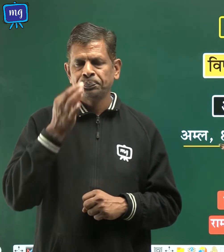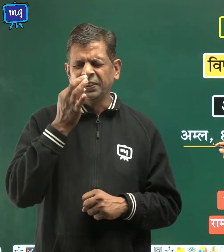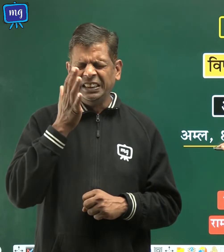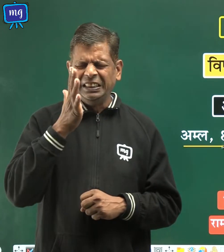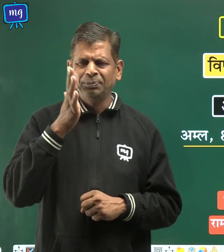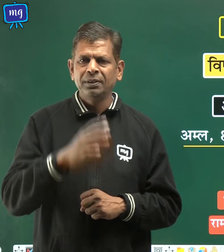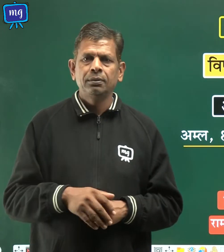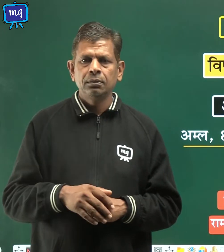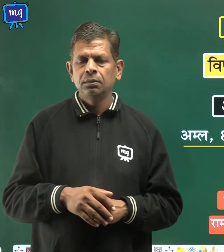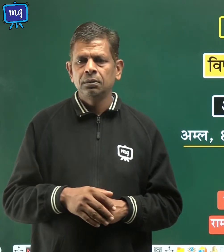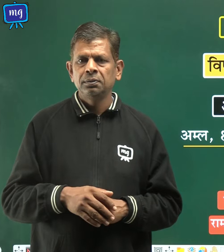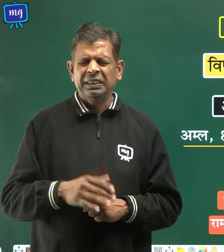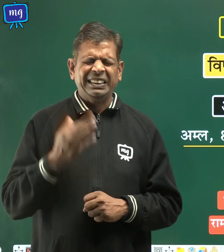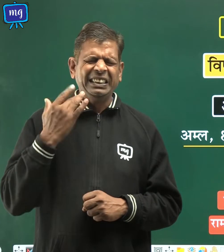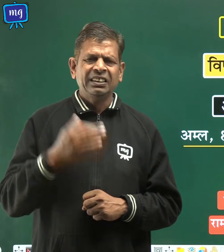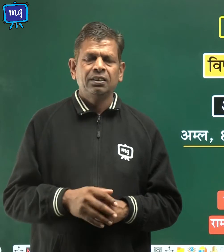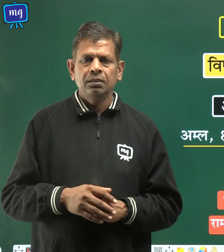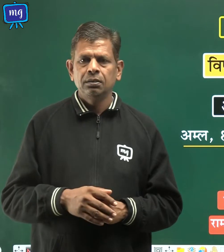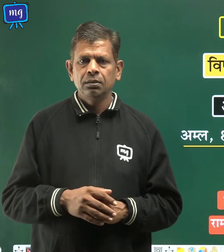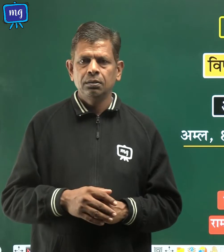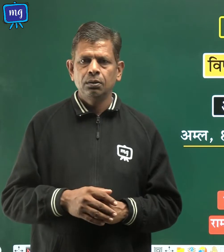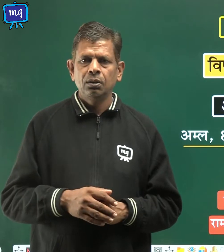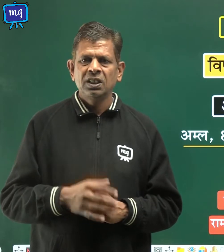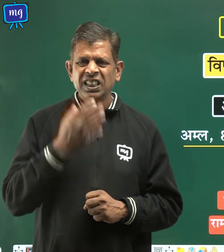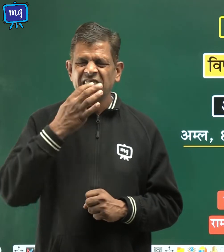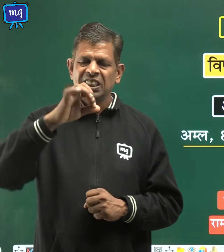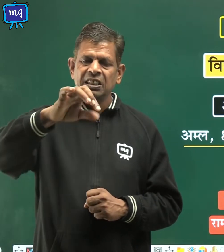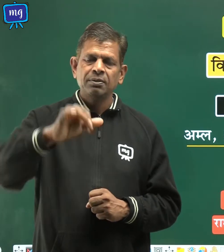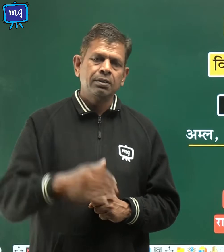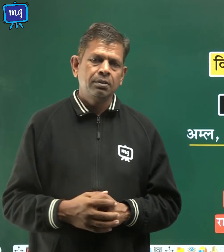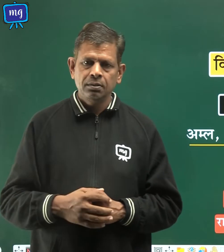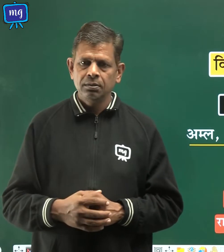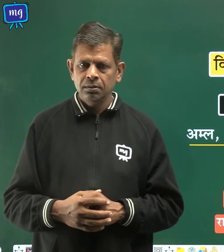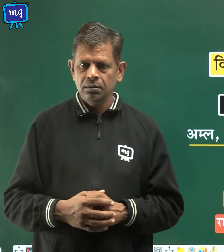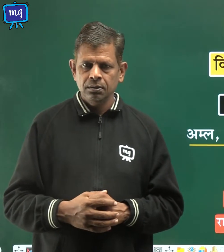अम्ल, क्षारक और लवण,